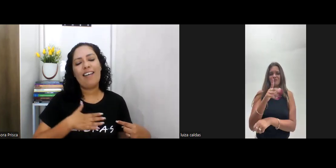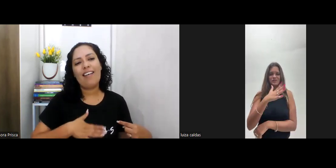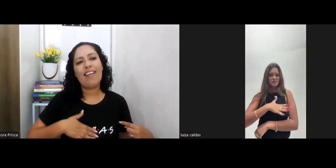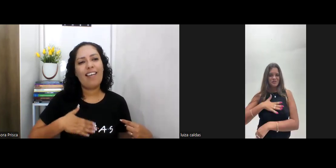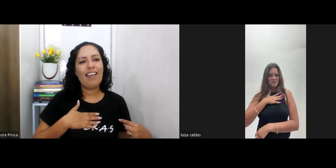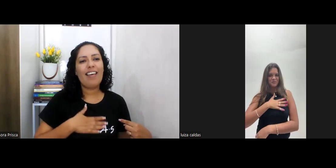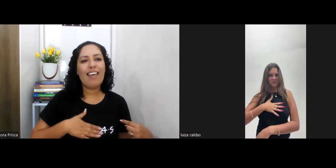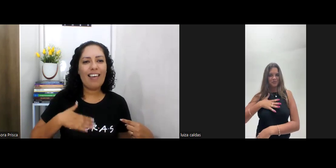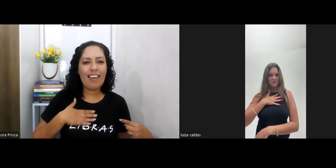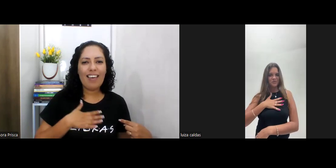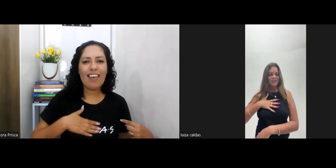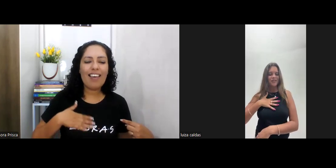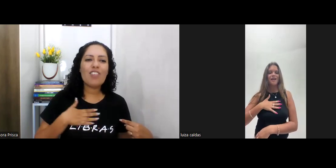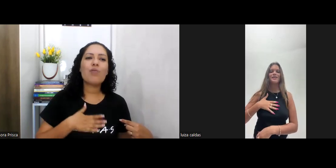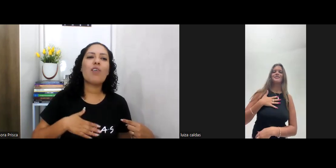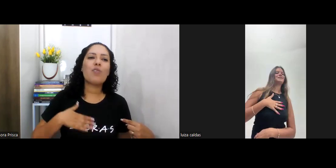gostar.